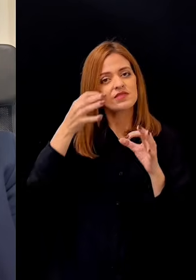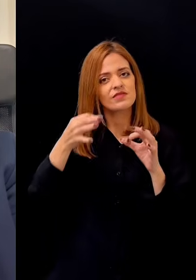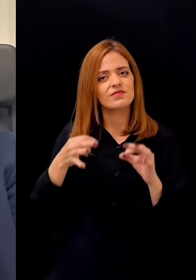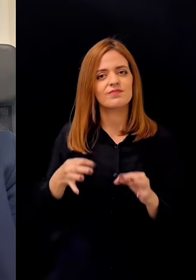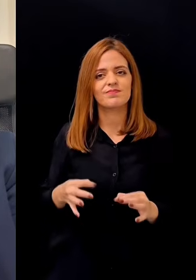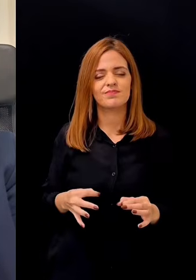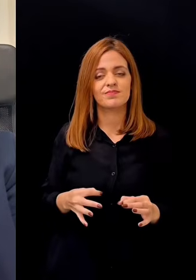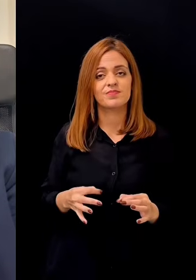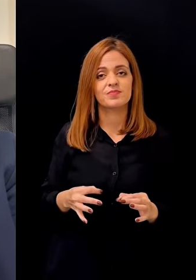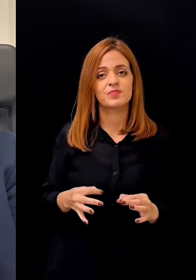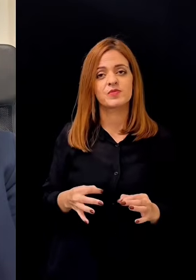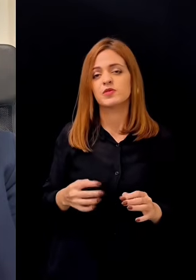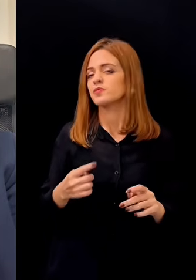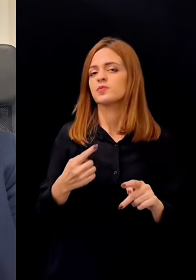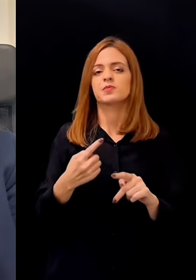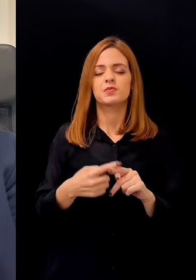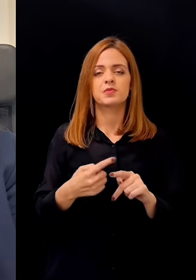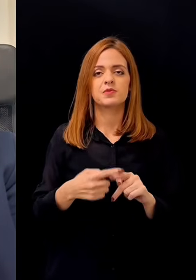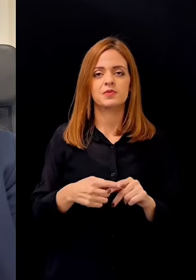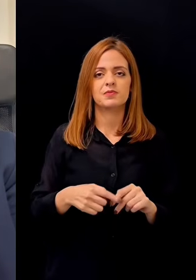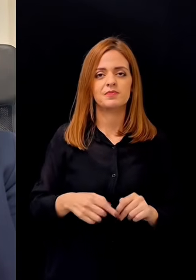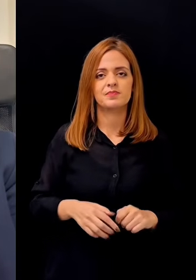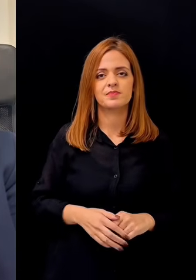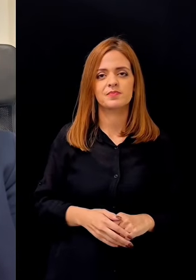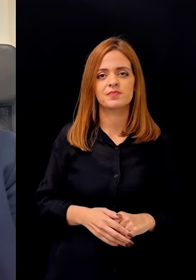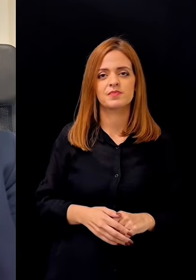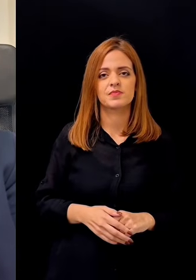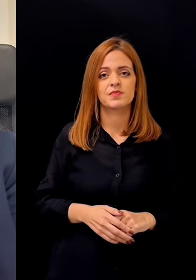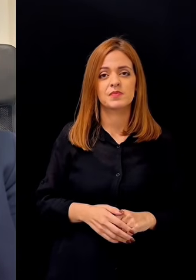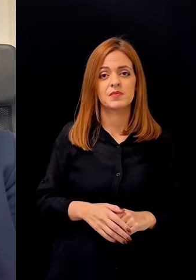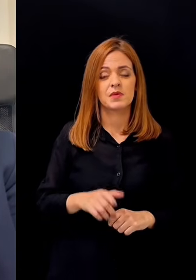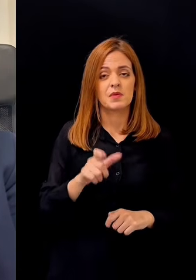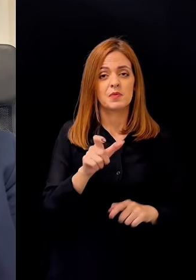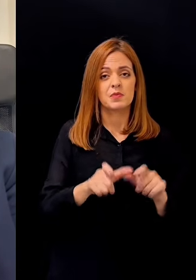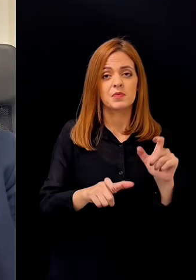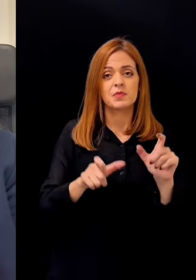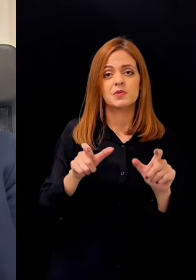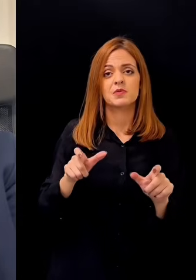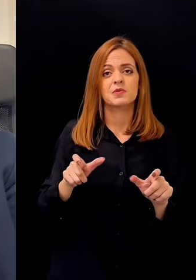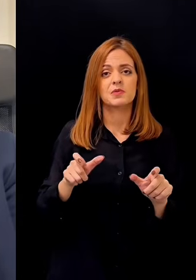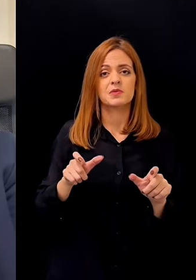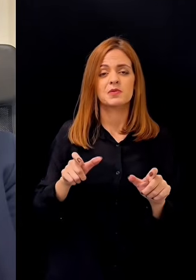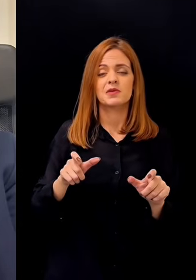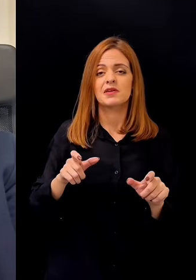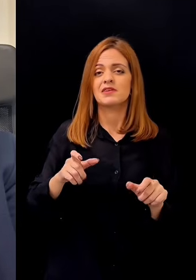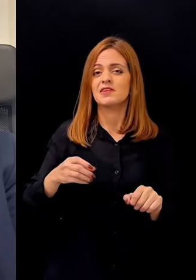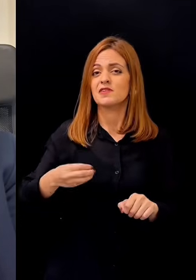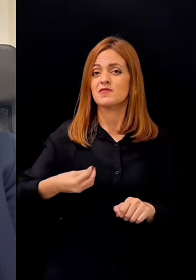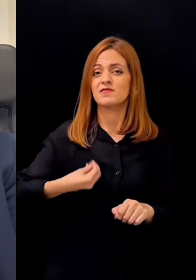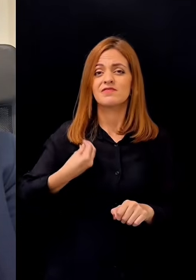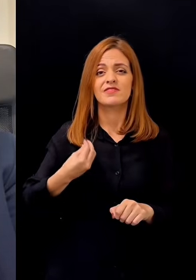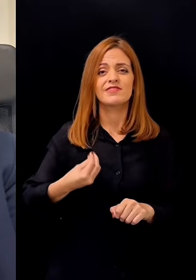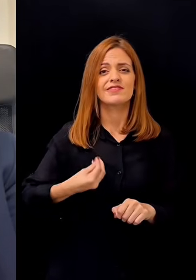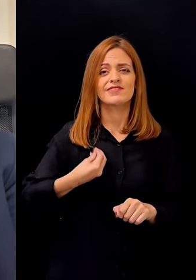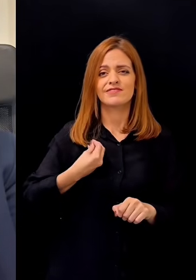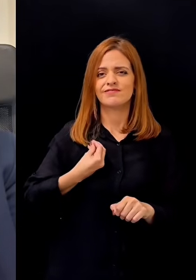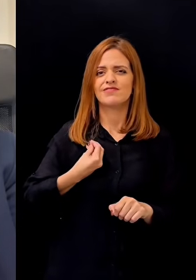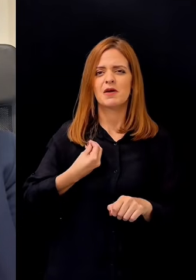Porque quando a pessoa está vivendo no reino de